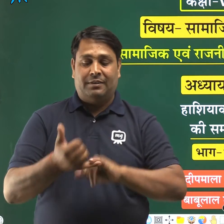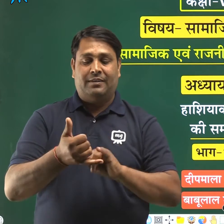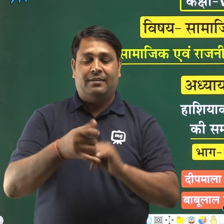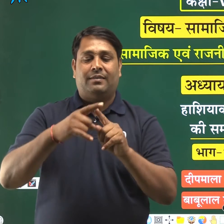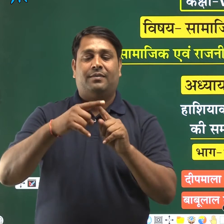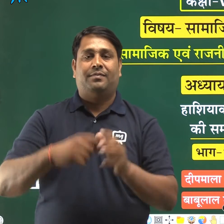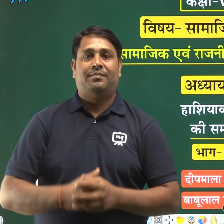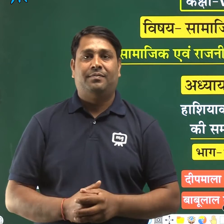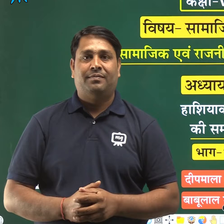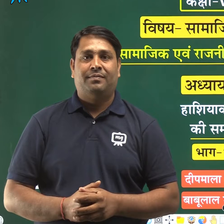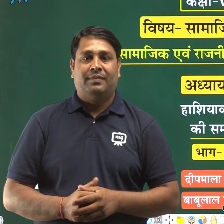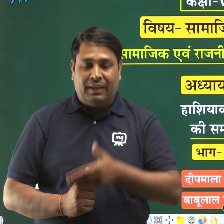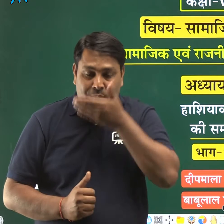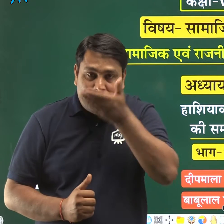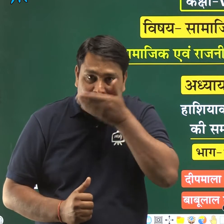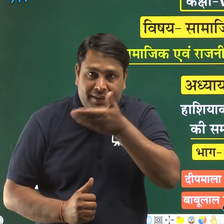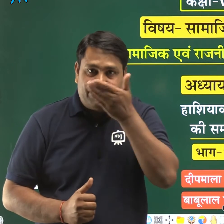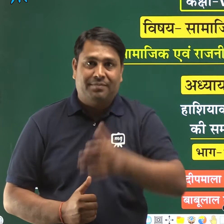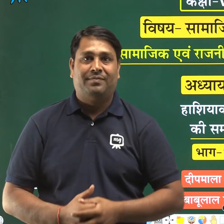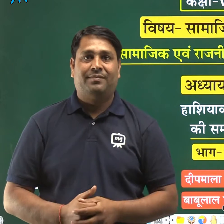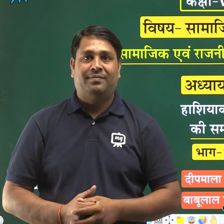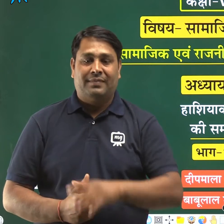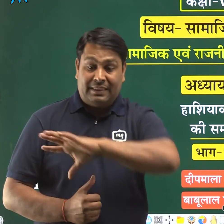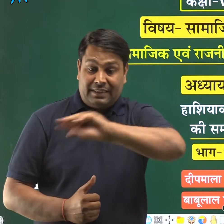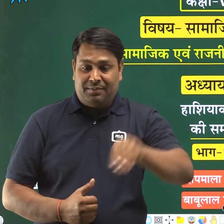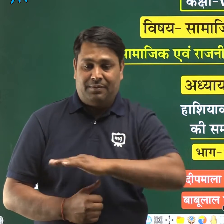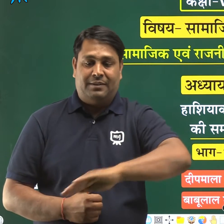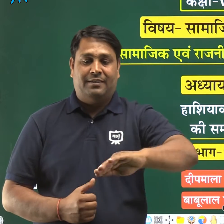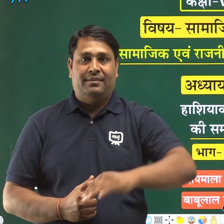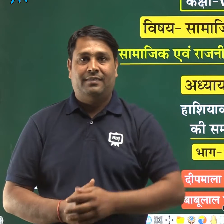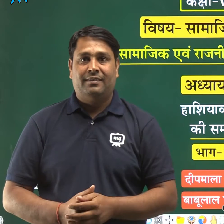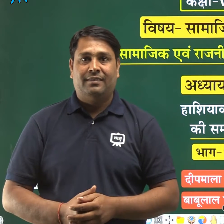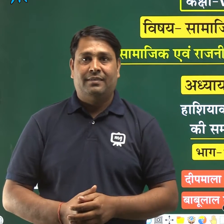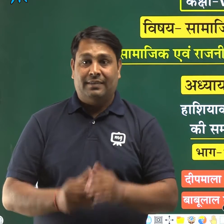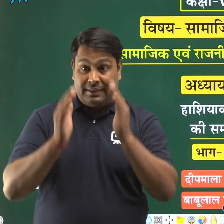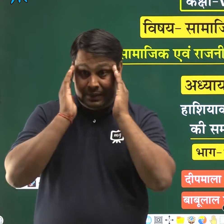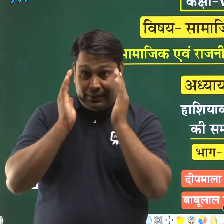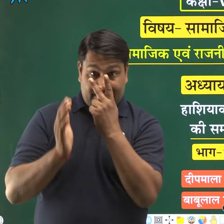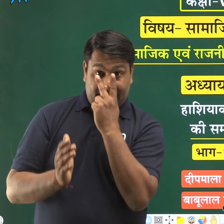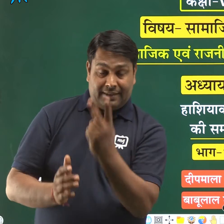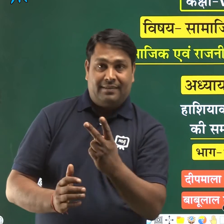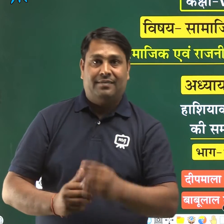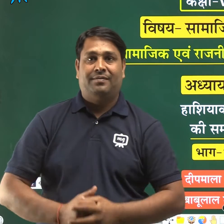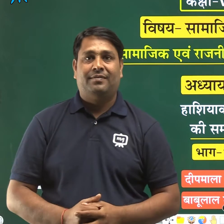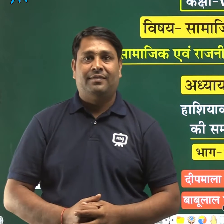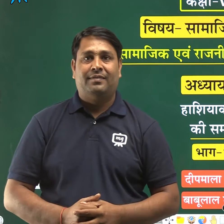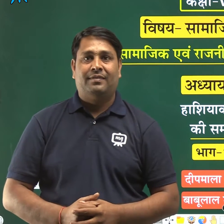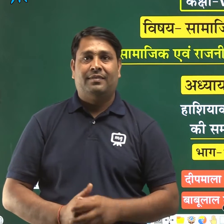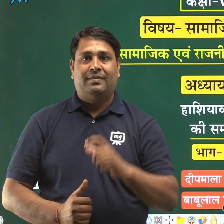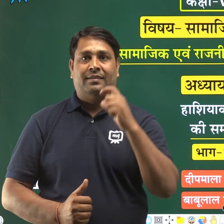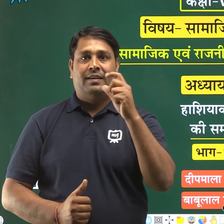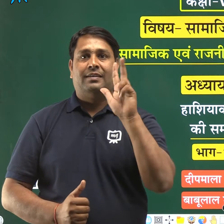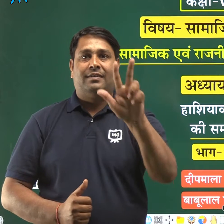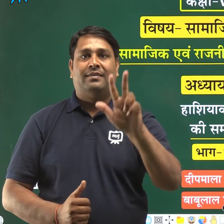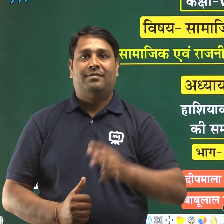विज्ञान पढ़ाएंगे। सभी बच्चे ध्यान से देखेंगे। कक्षा